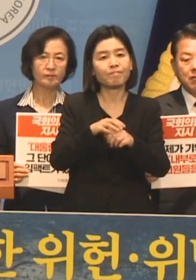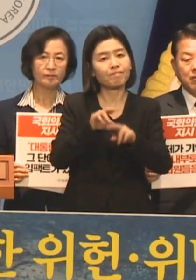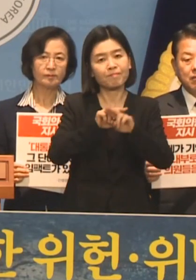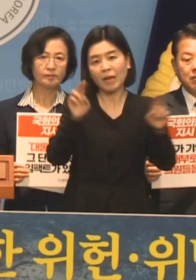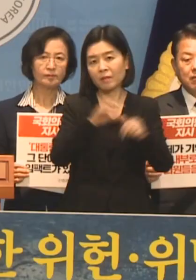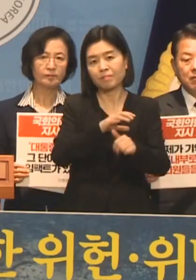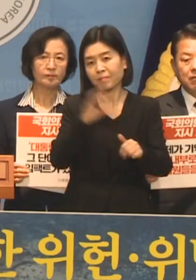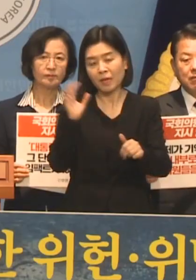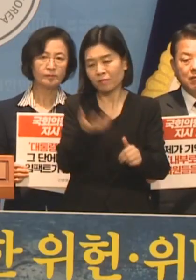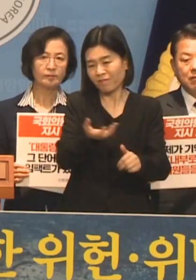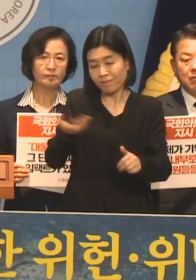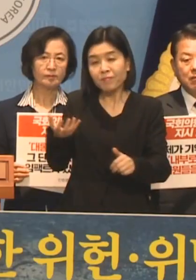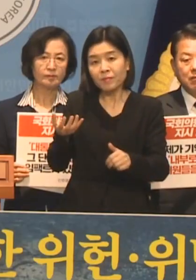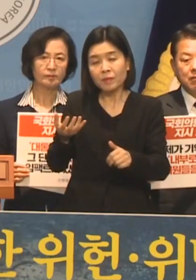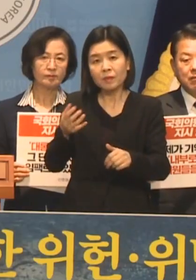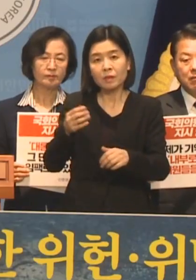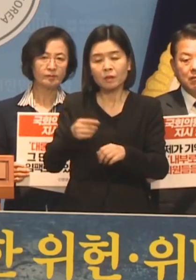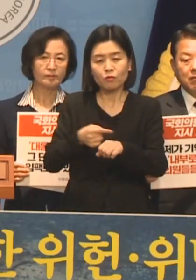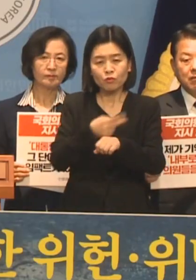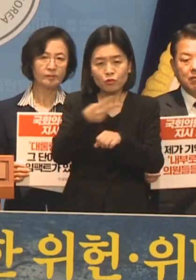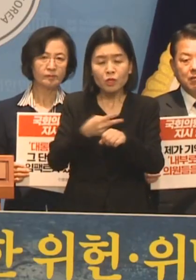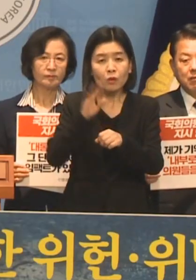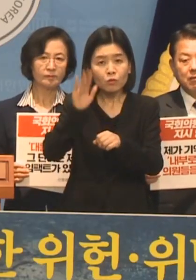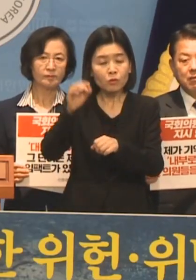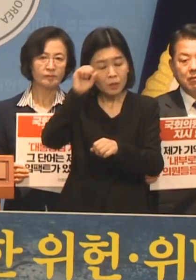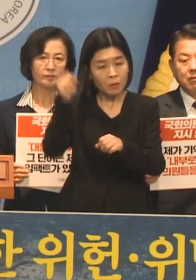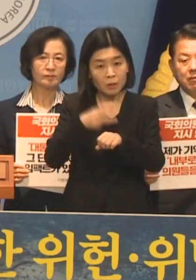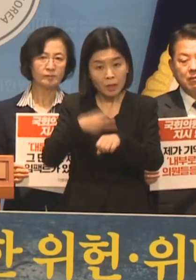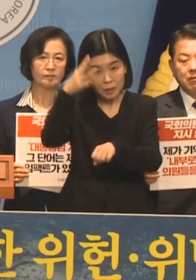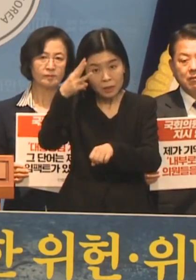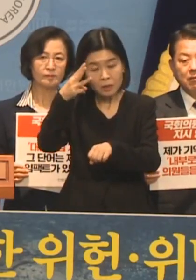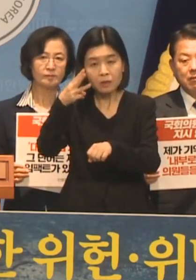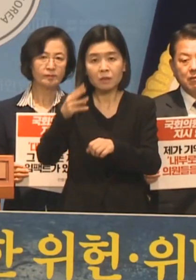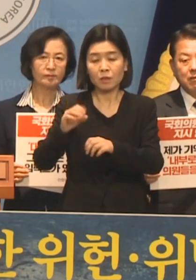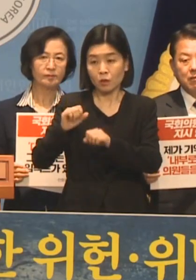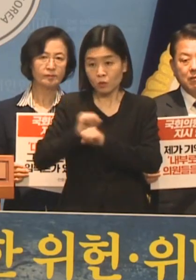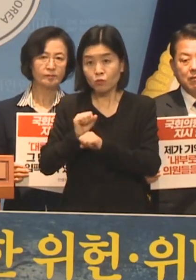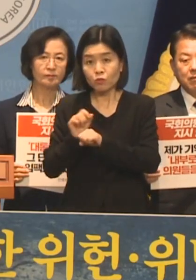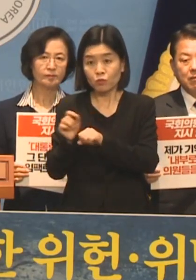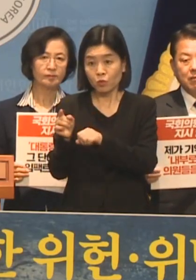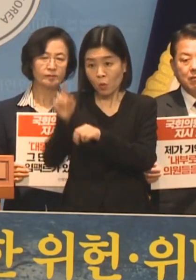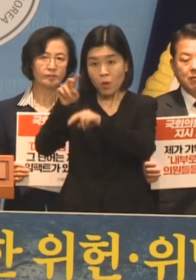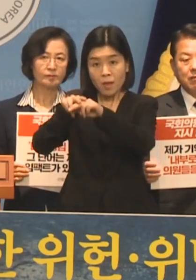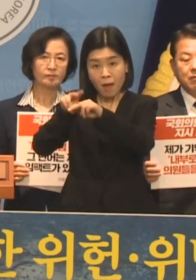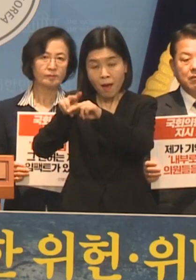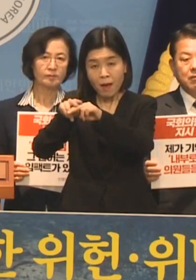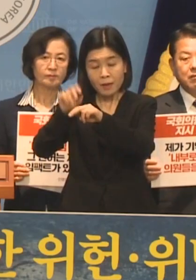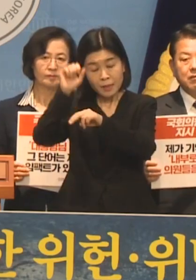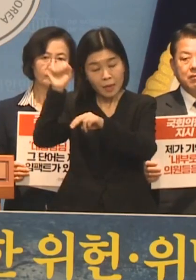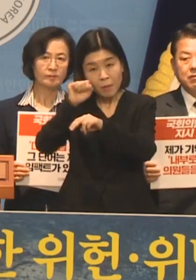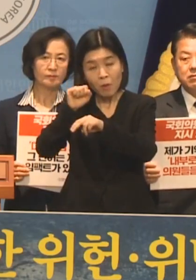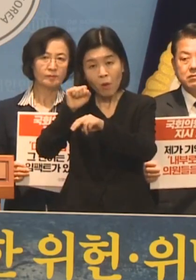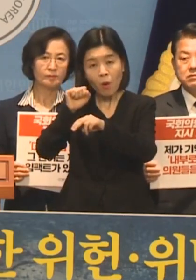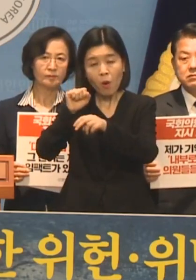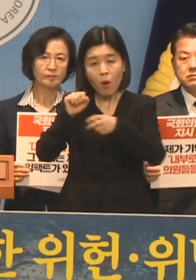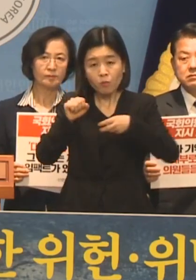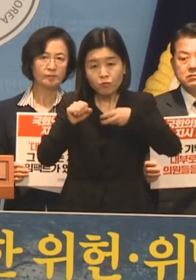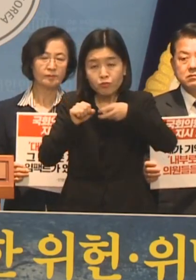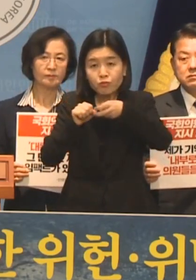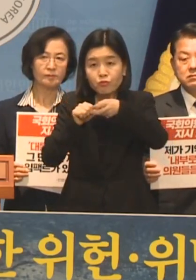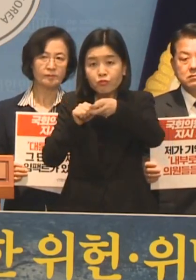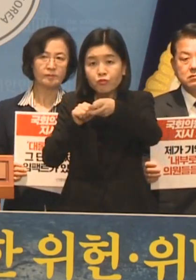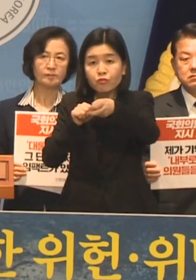3시에는 고위급 장교 34명을 태운 버스가 합참을 향해 계룡대를